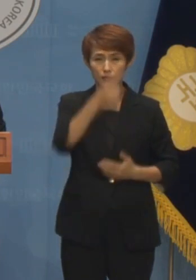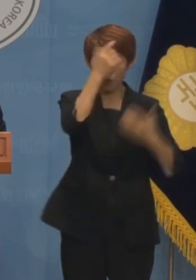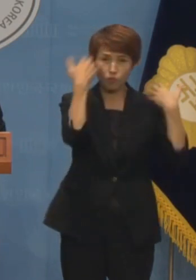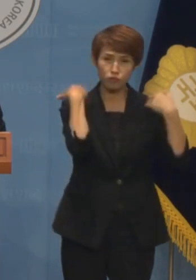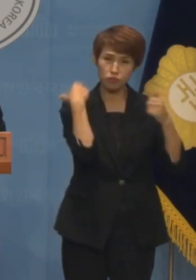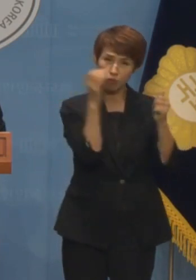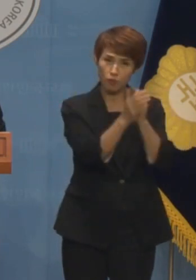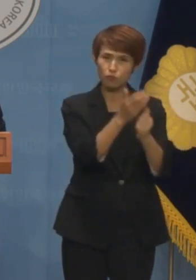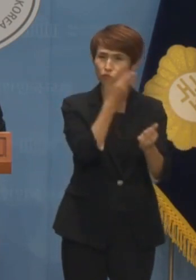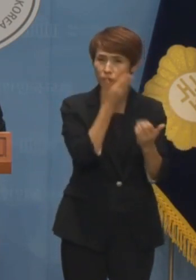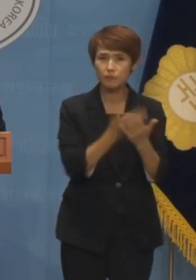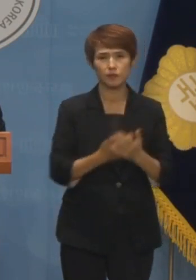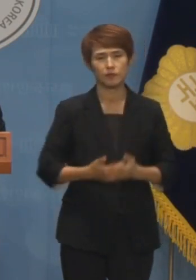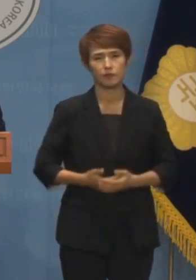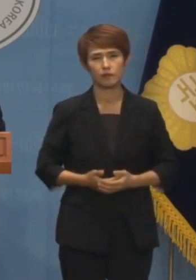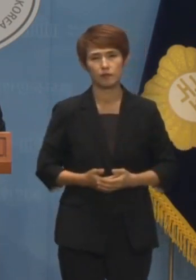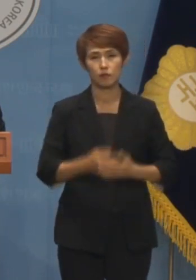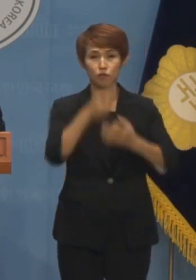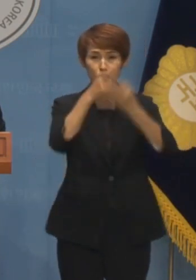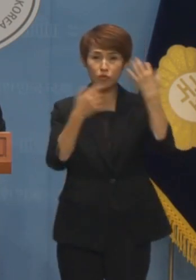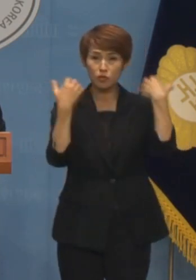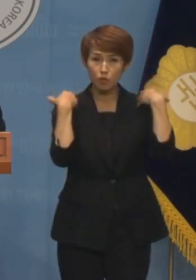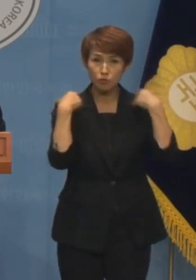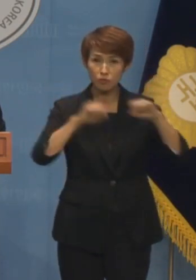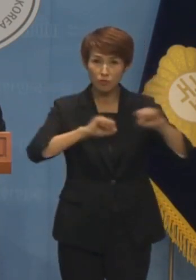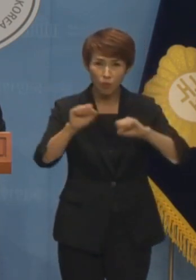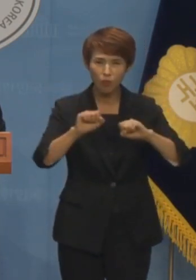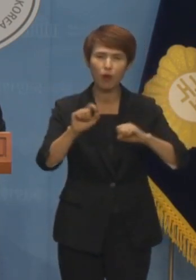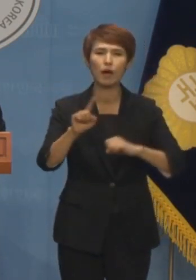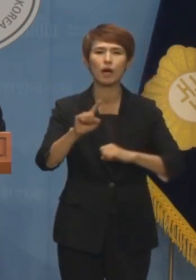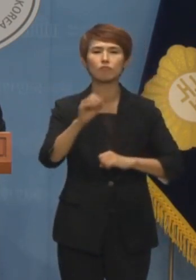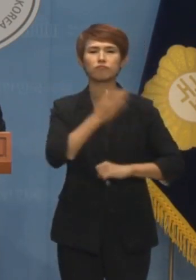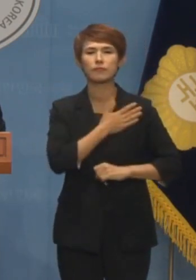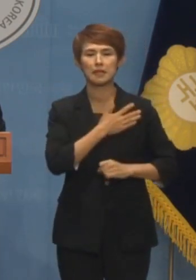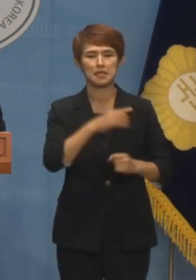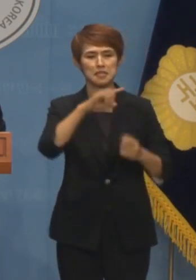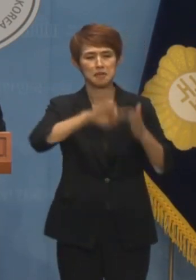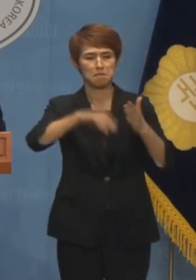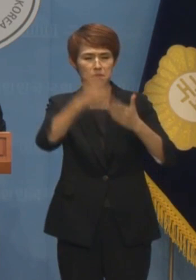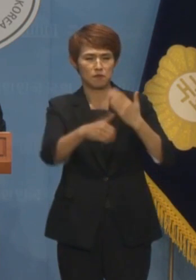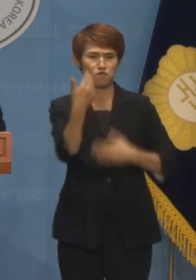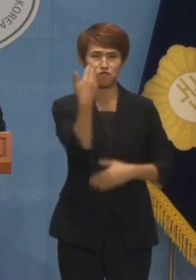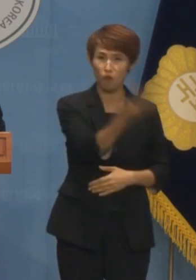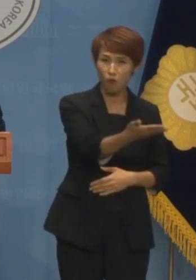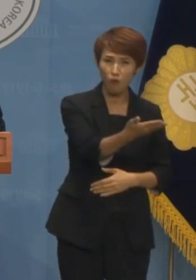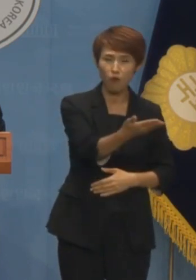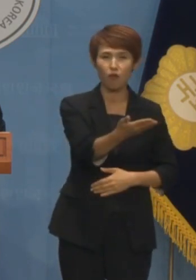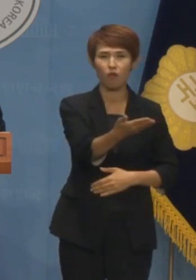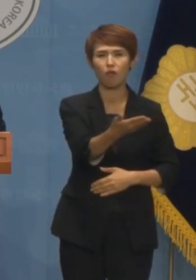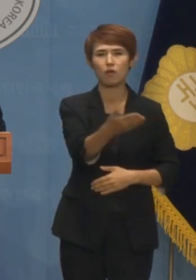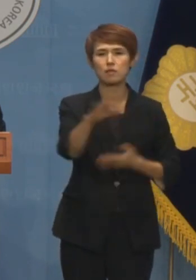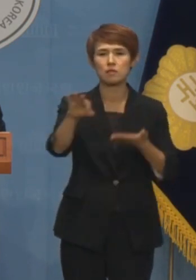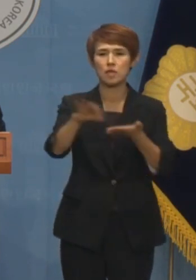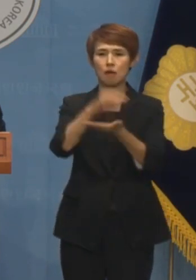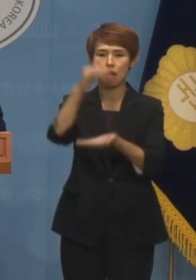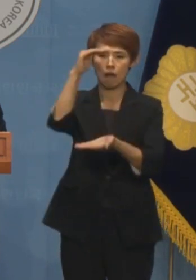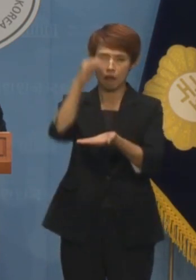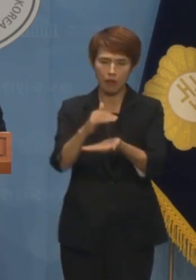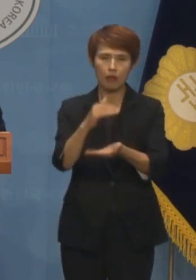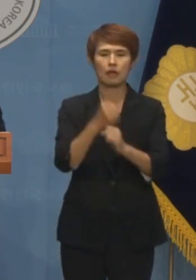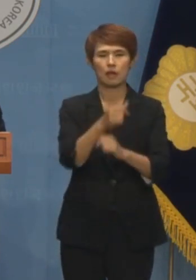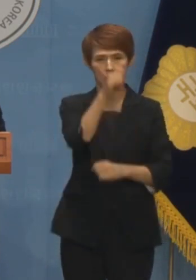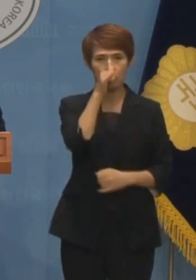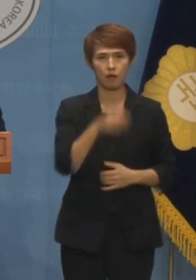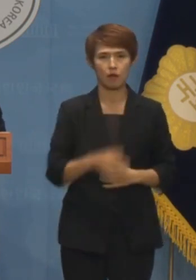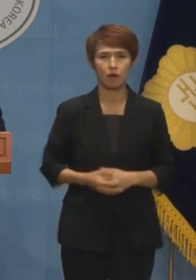역할이 중요합니다. 그런데 윤석열 정부는 거꾸로 부자 감세를 해서 재정 역할을 축소하고 있습니다.